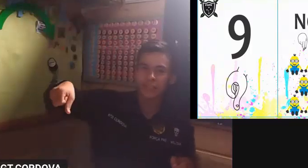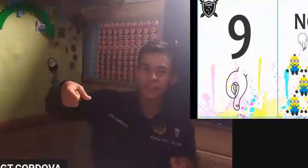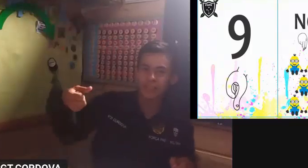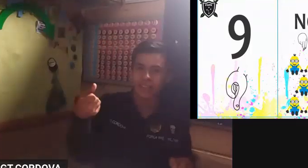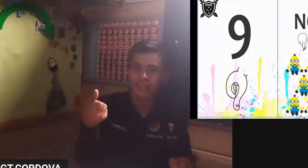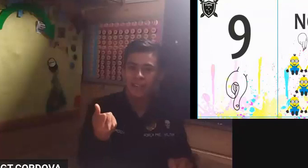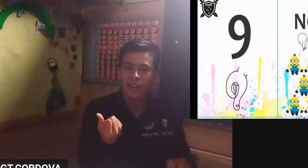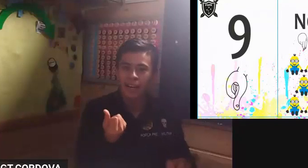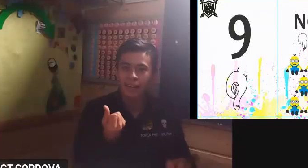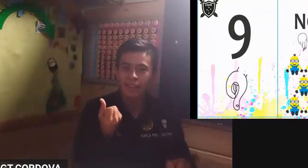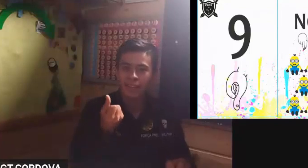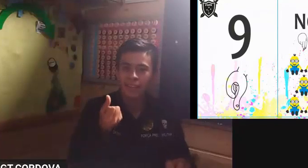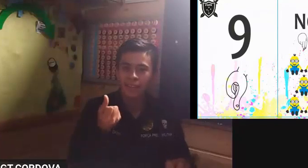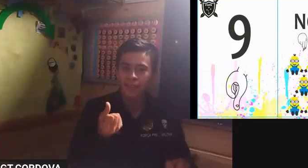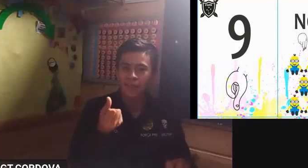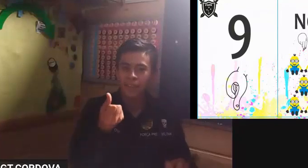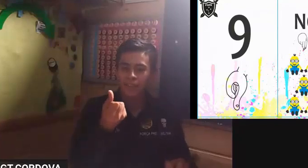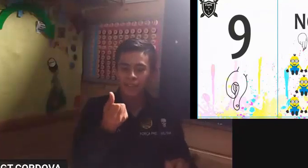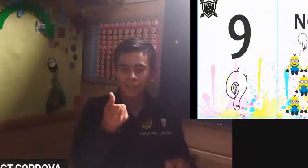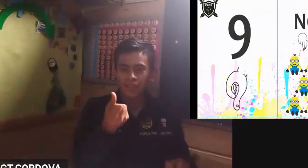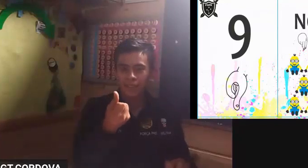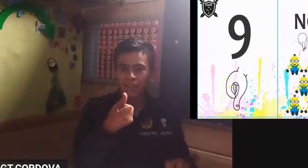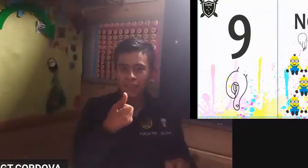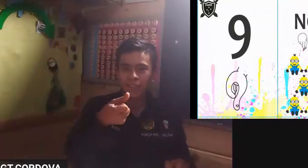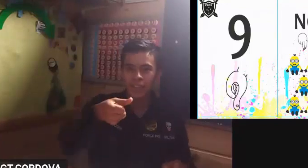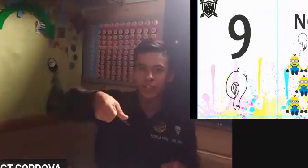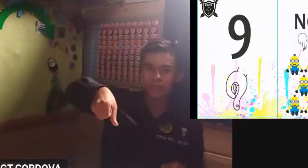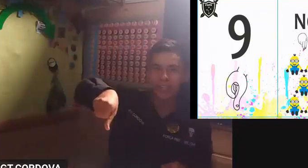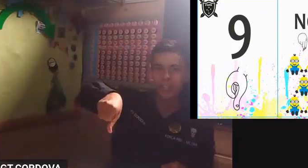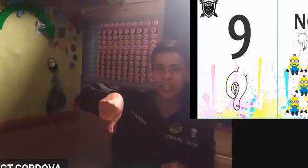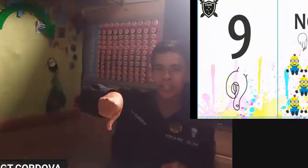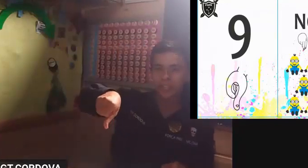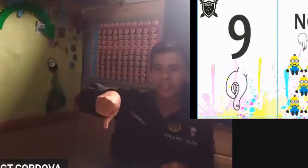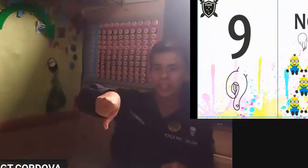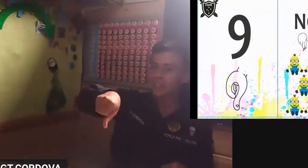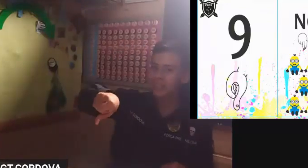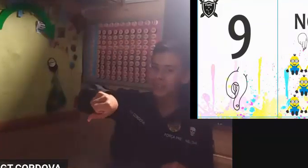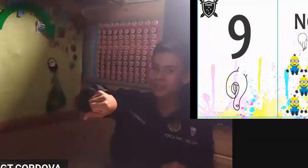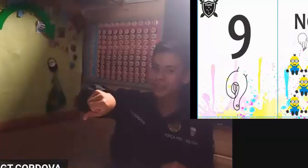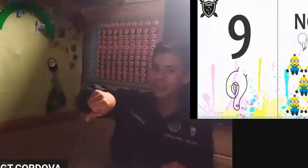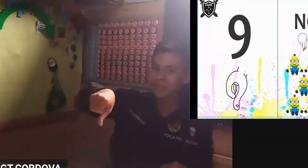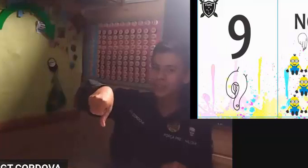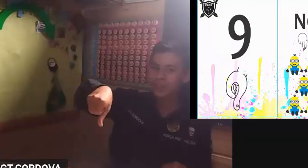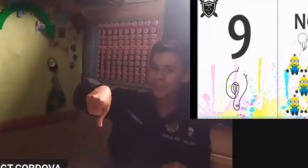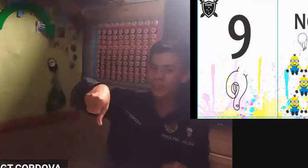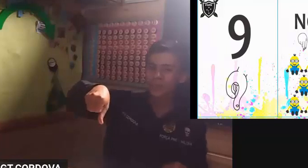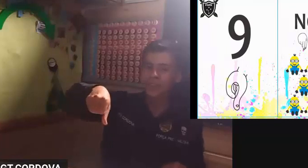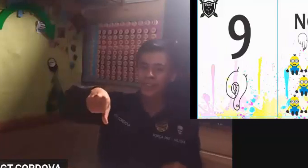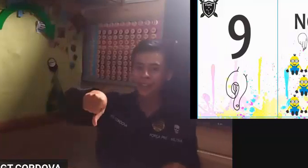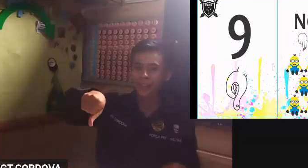se o 6 é assim, se o 6 é assim, a gente inverte e cria o 9. Então,